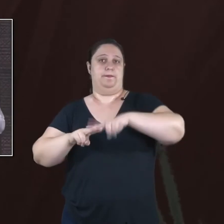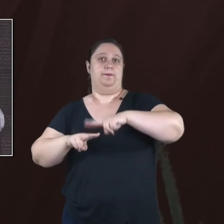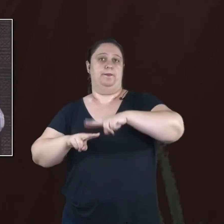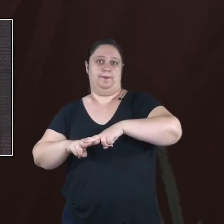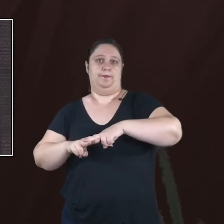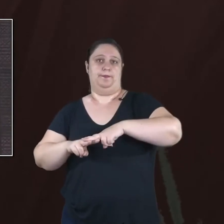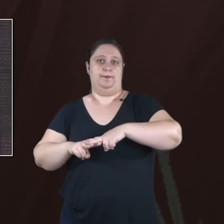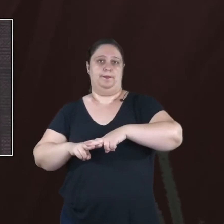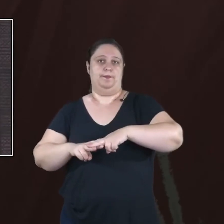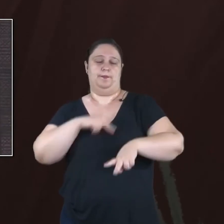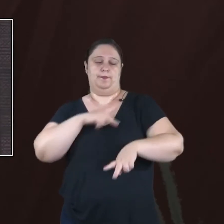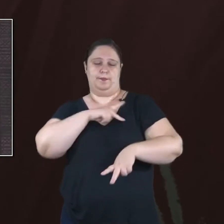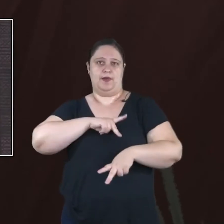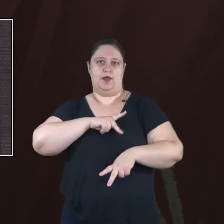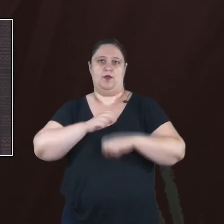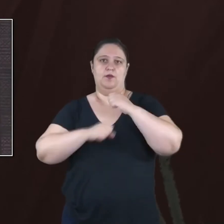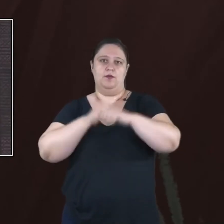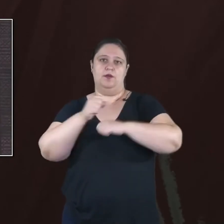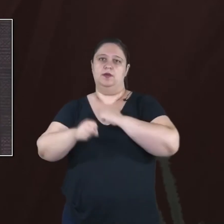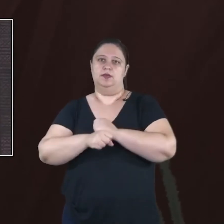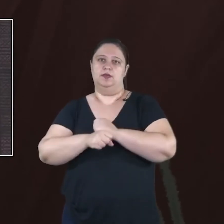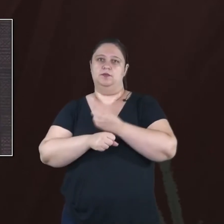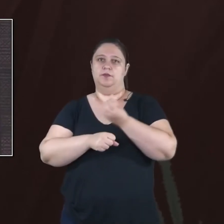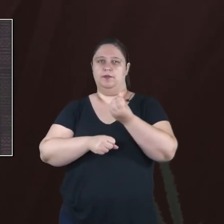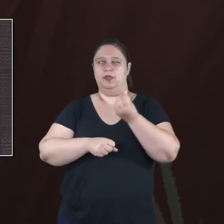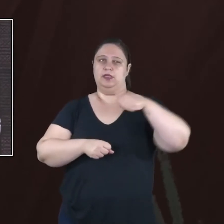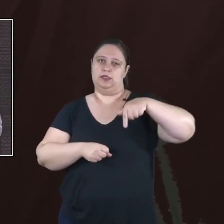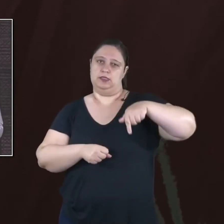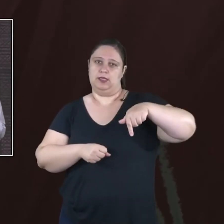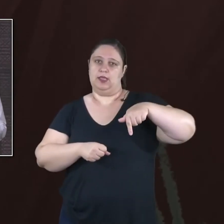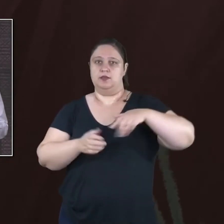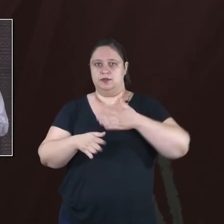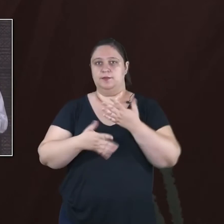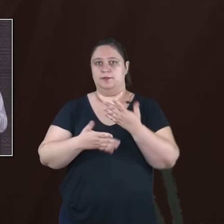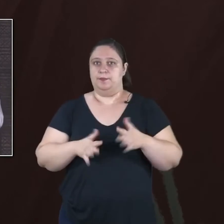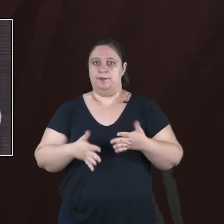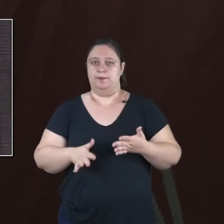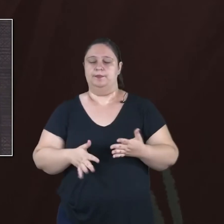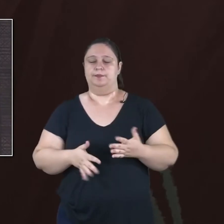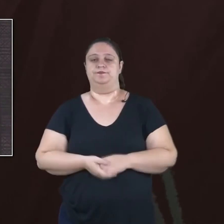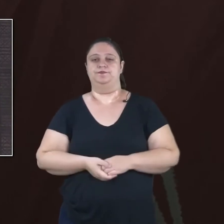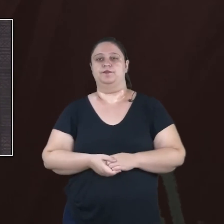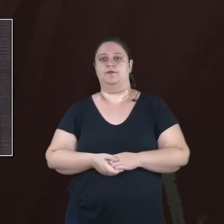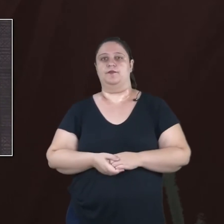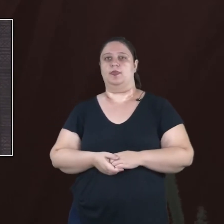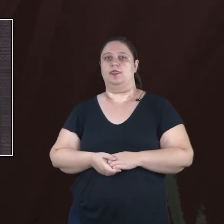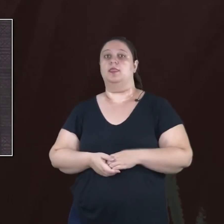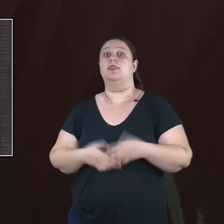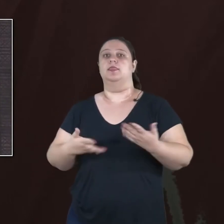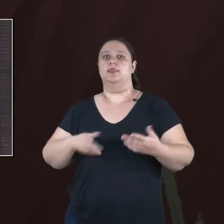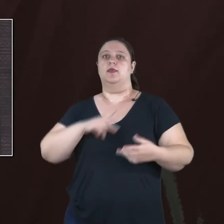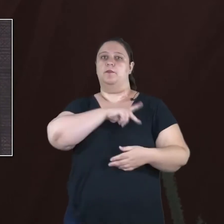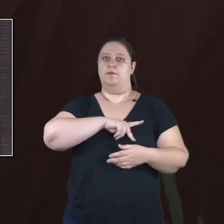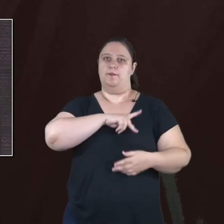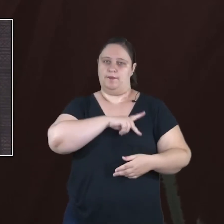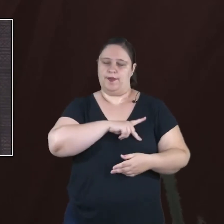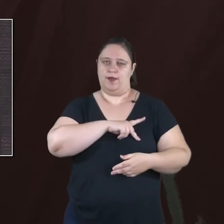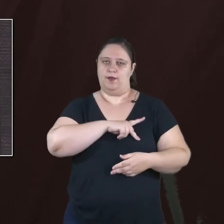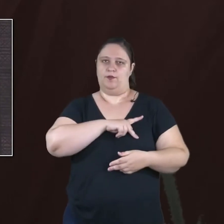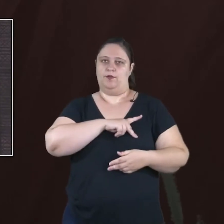já aconteceu por volta do ano 67. Ele havia sido solto em